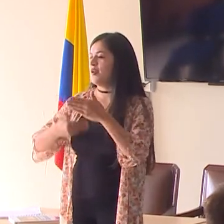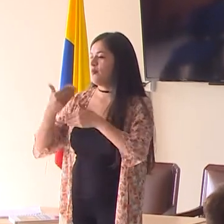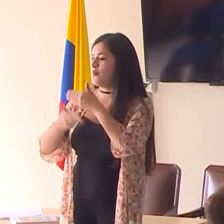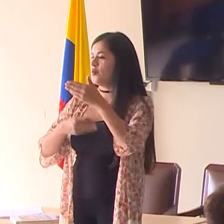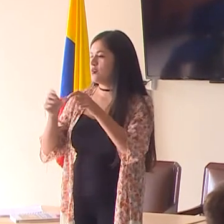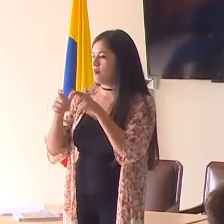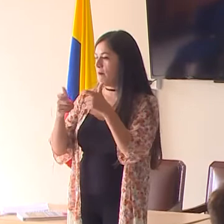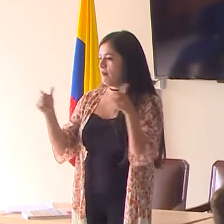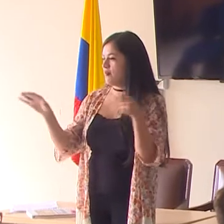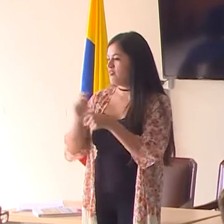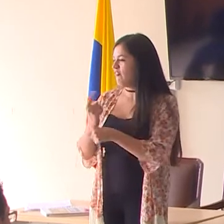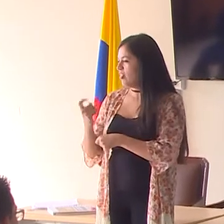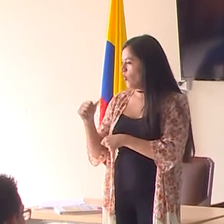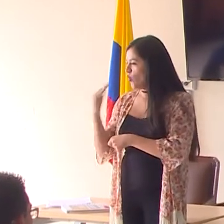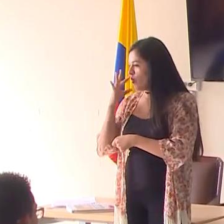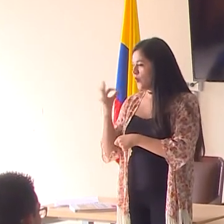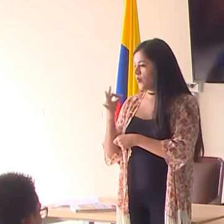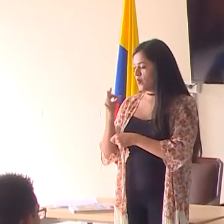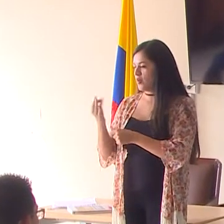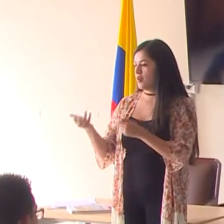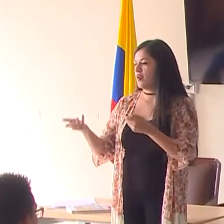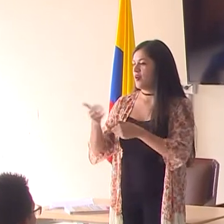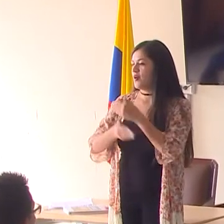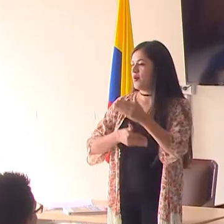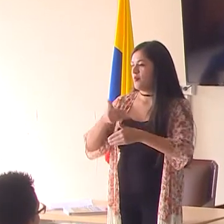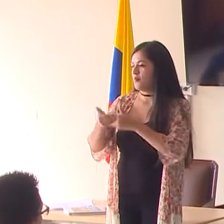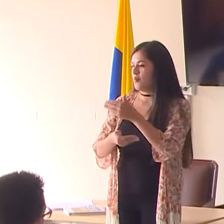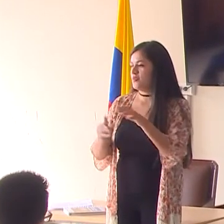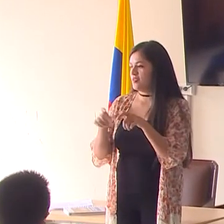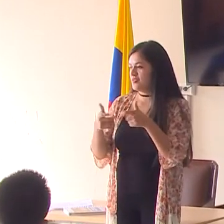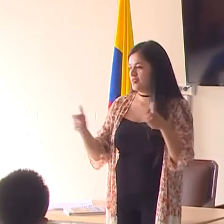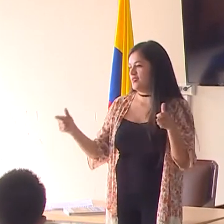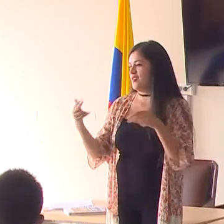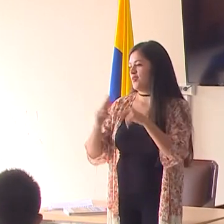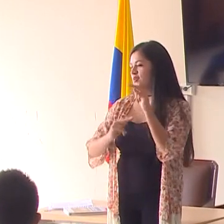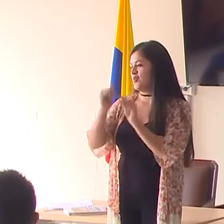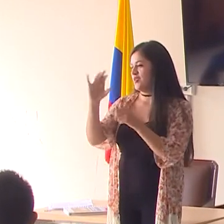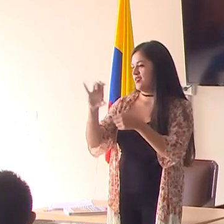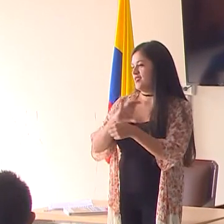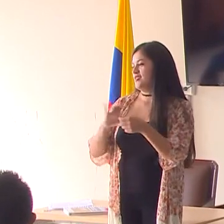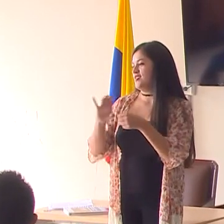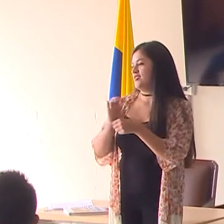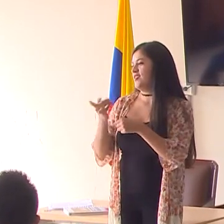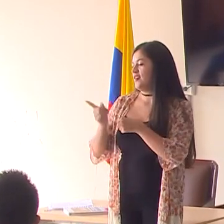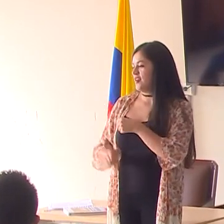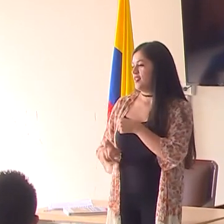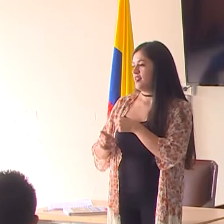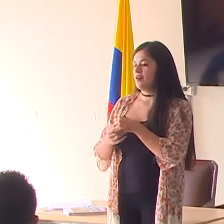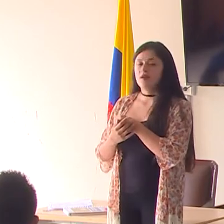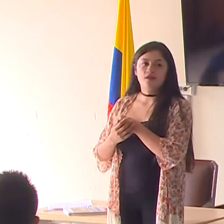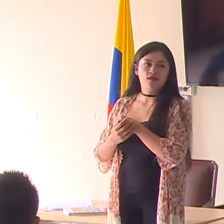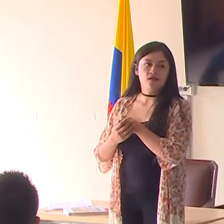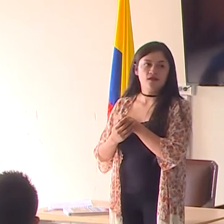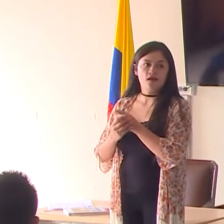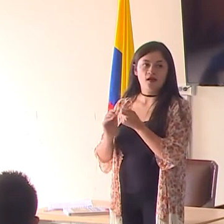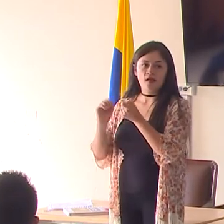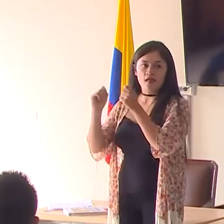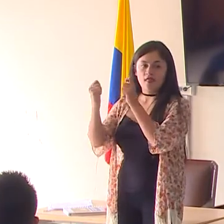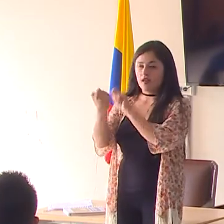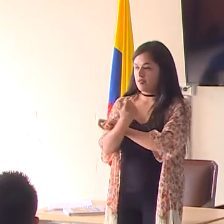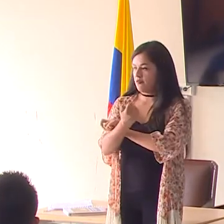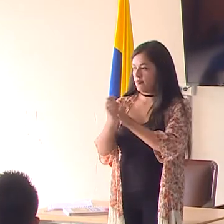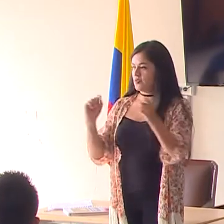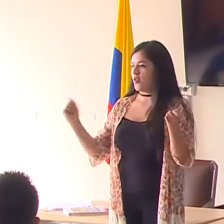como de apuestas o retos que deberíamos empezar a asumir dentro de ese proceso de urbanización y metropolización para la transformación